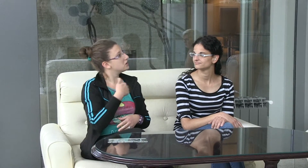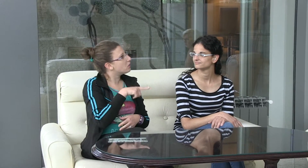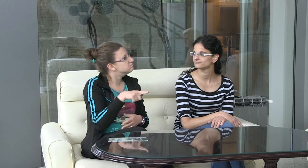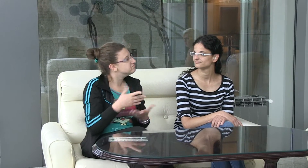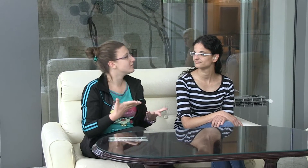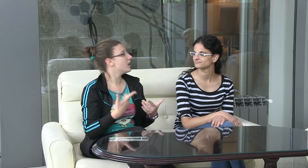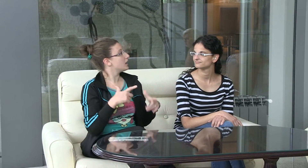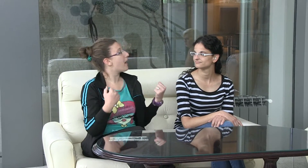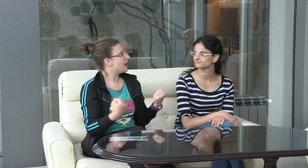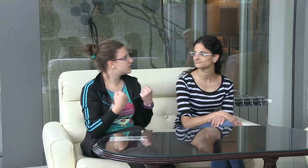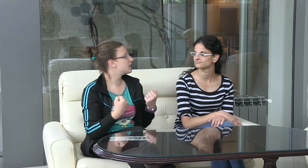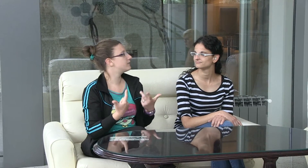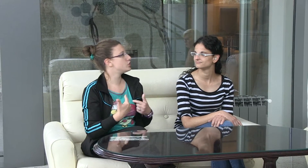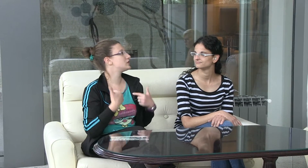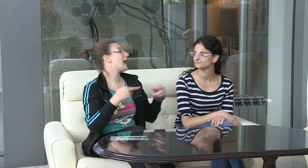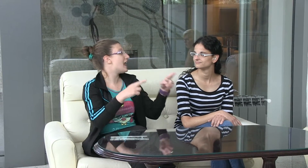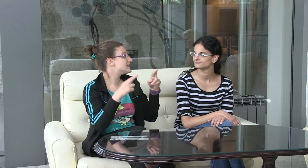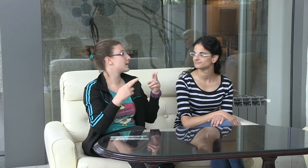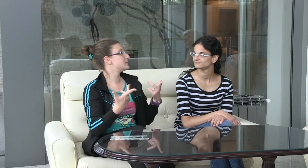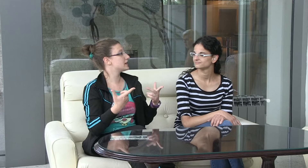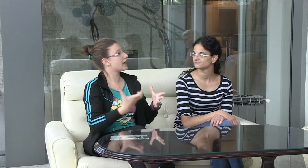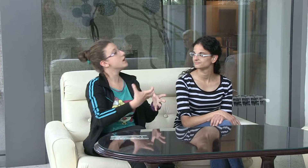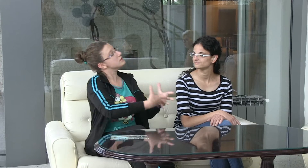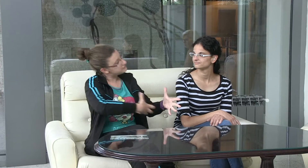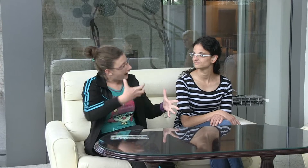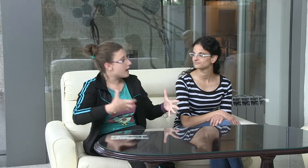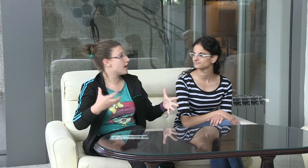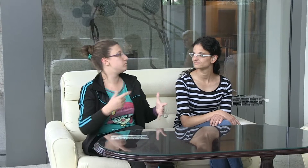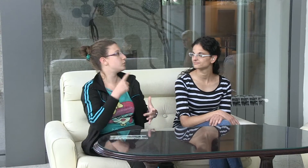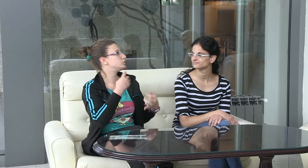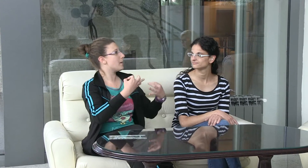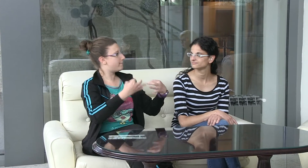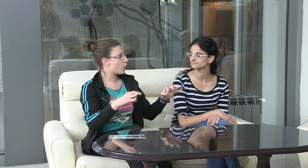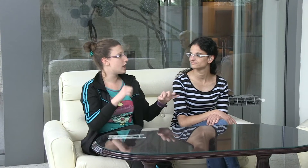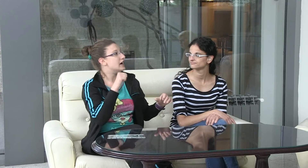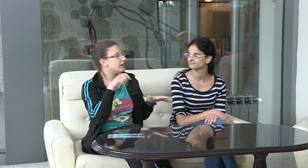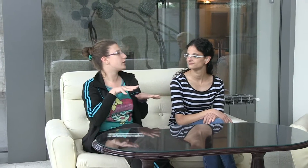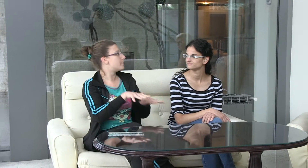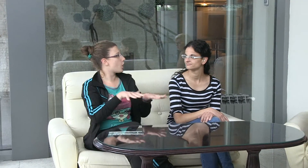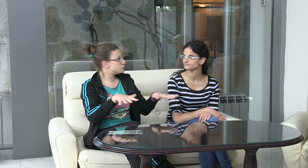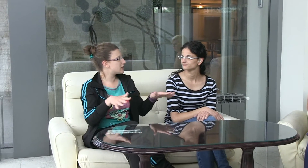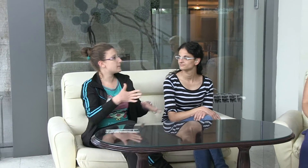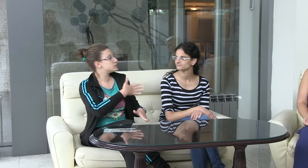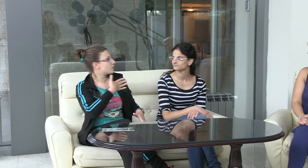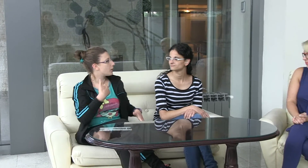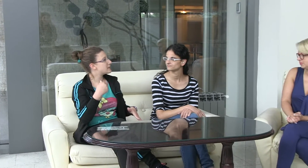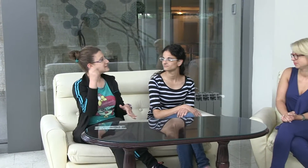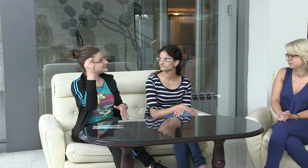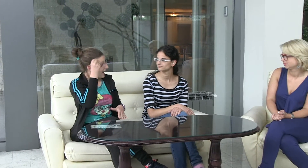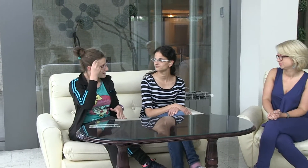umetničkih događaja i puno aktivnosti. Nadam se da će i u budućnosti biti tako i da